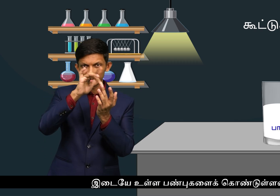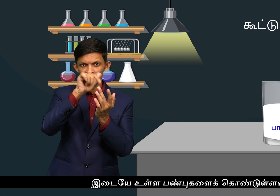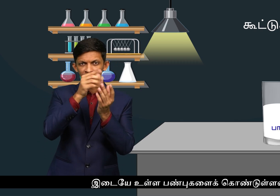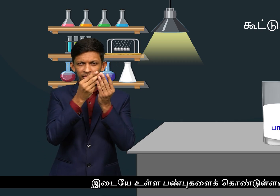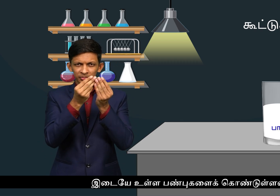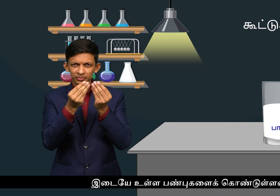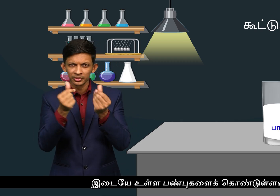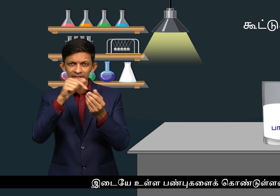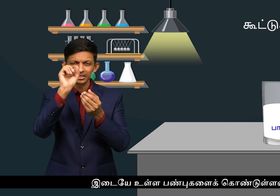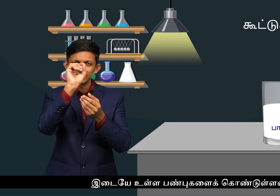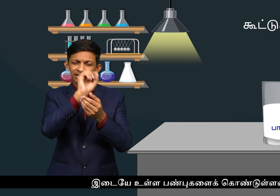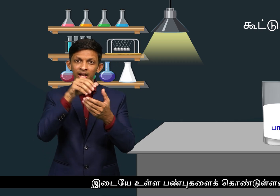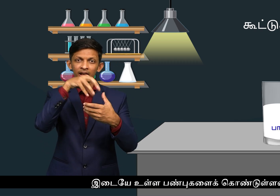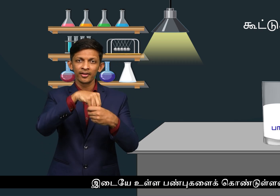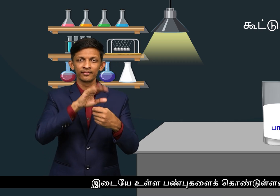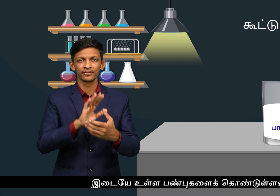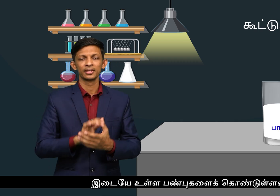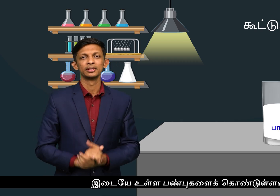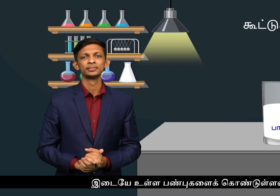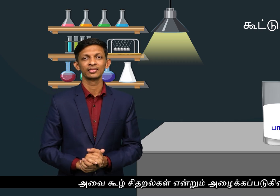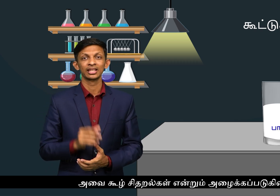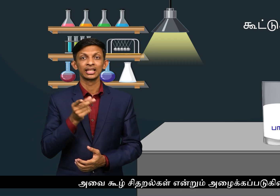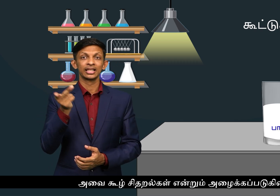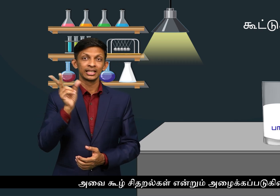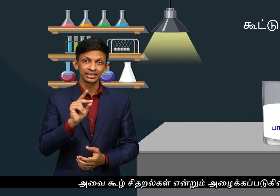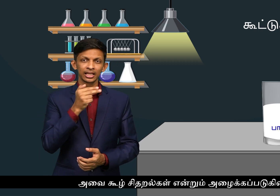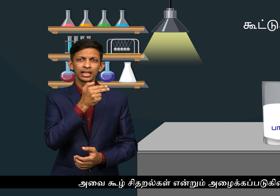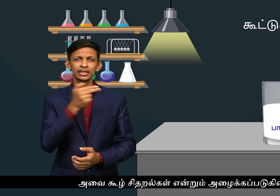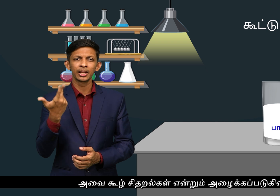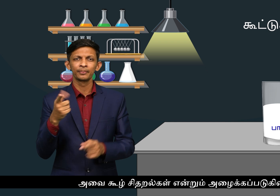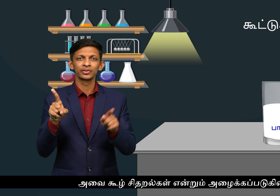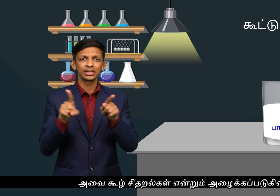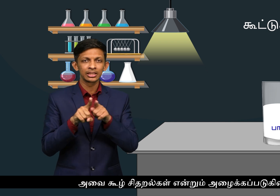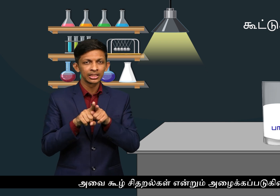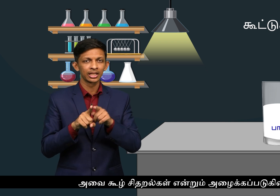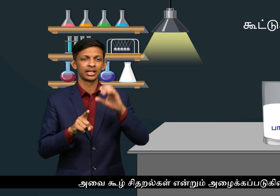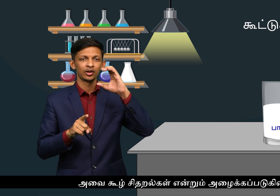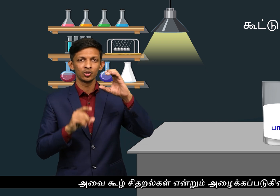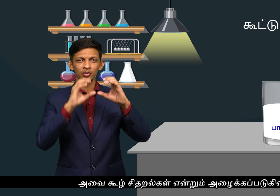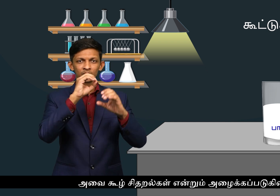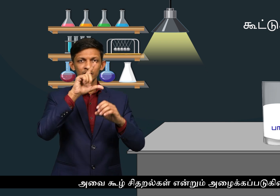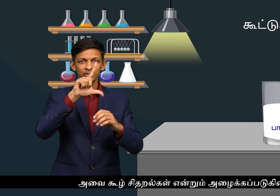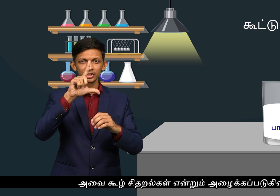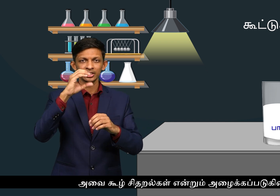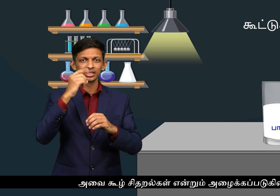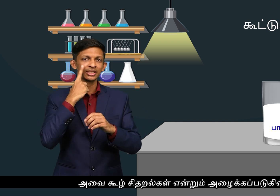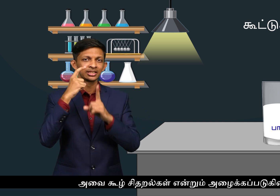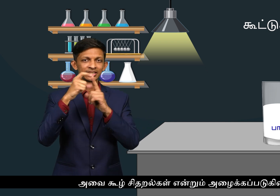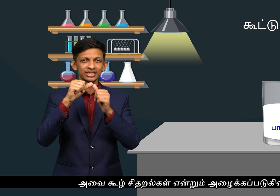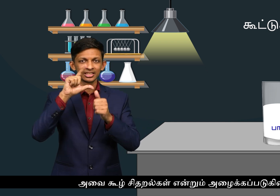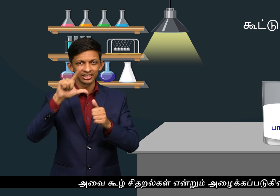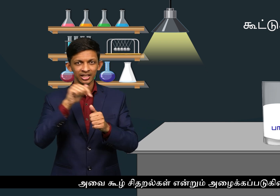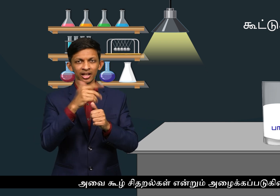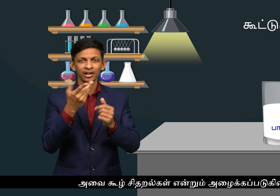இடைநீக்கத்திற்கும் இடையே உள்ள பண்புகளை கொண்டுள்ளன. அவை கூழ் சிதறல்கள் என்றும் அழைக்கப்படுகின்றன.